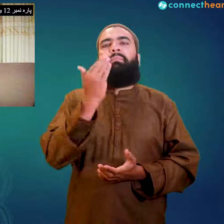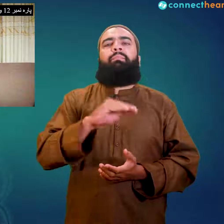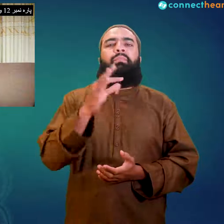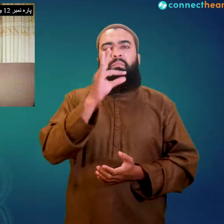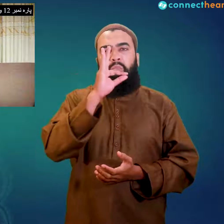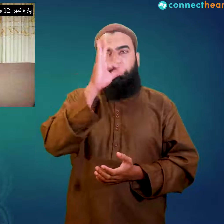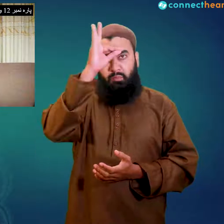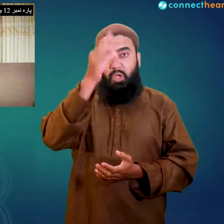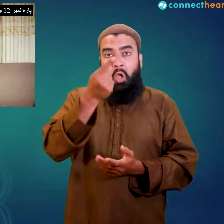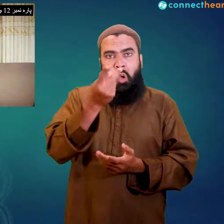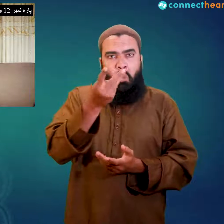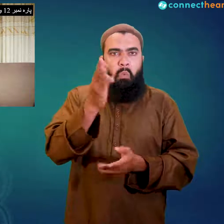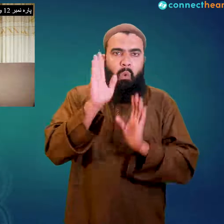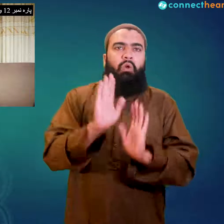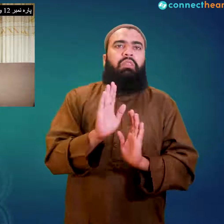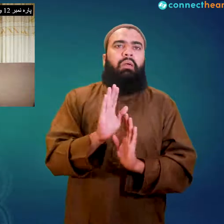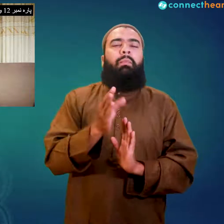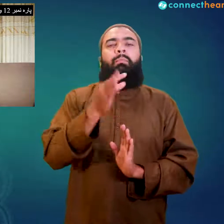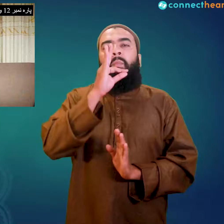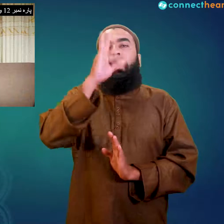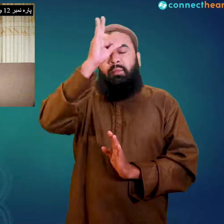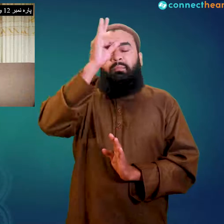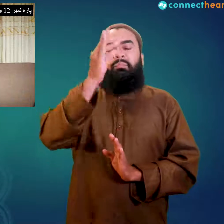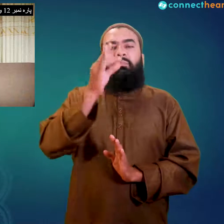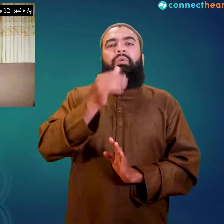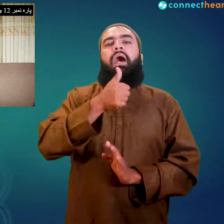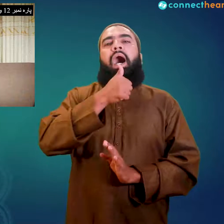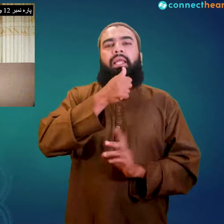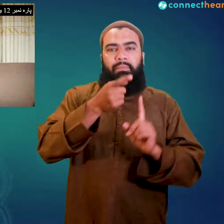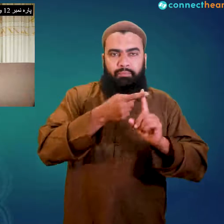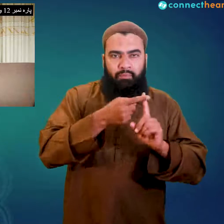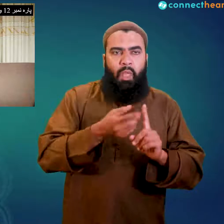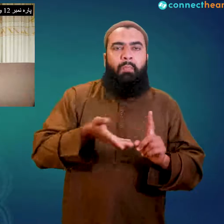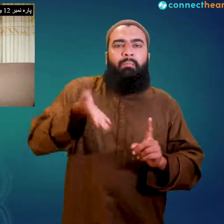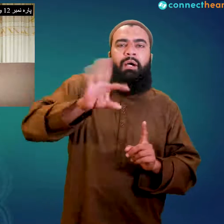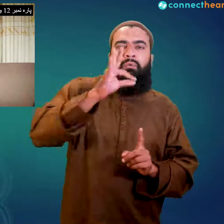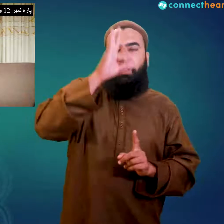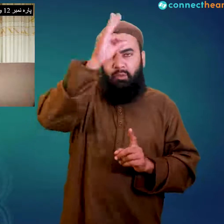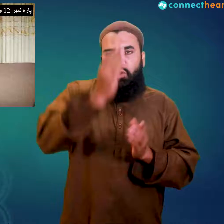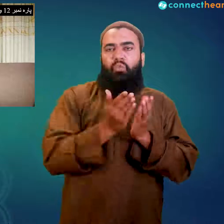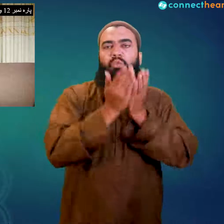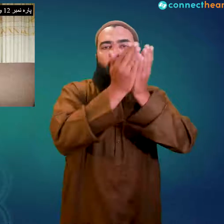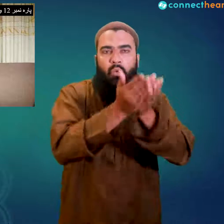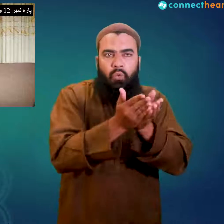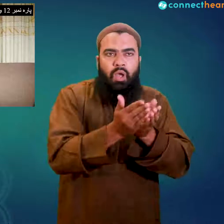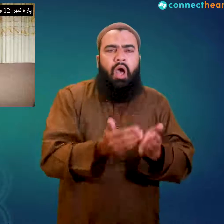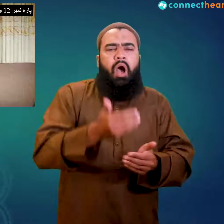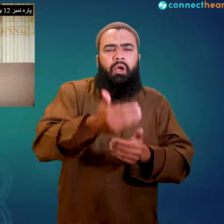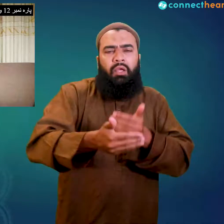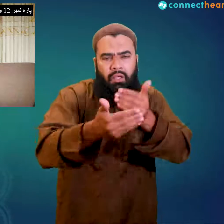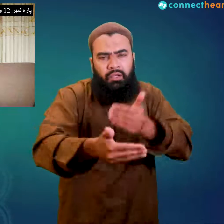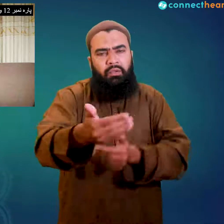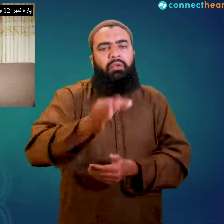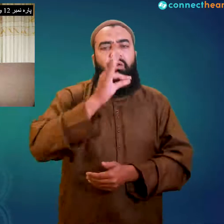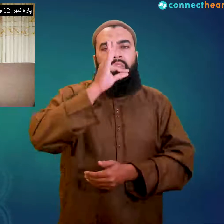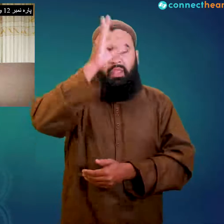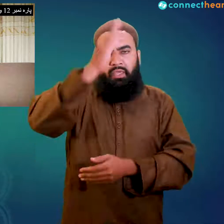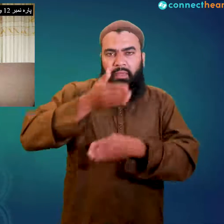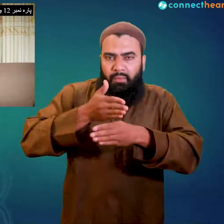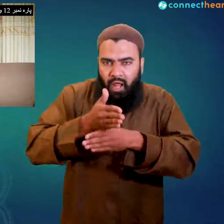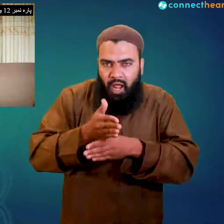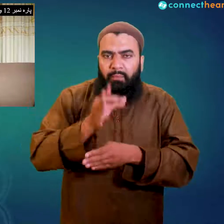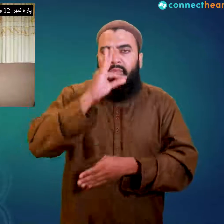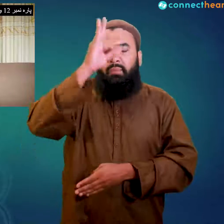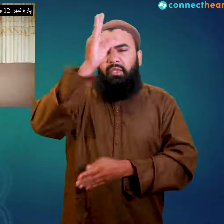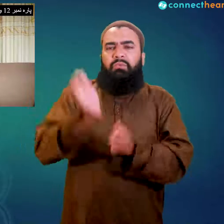انبیاء علیہ الصلاۃ والسلام، تقریباً تمام انبیاء علیہ الصلاۃ والسلام نے اپنی قوم سے فرمایا کہ ہم جو پیغام